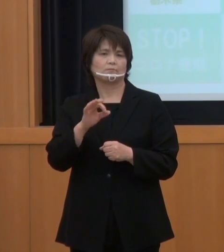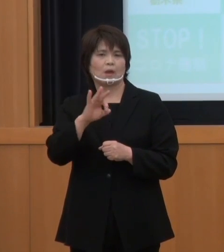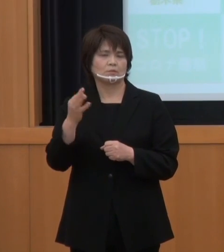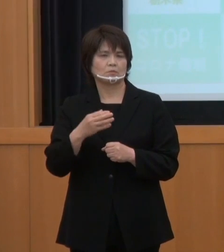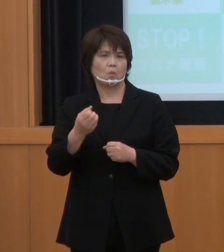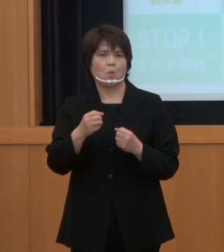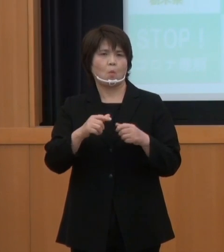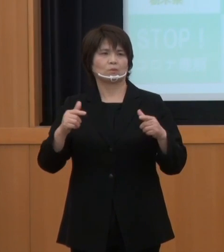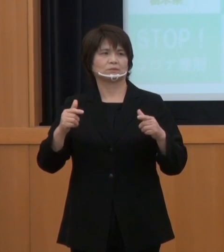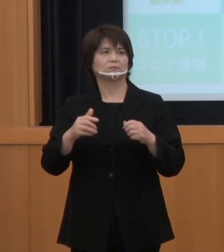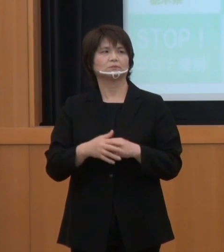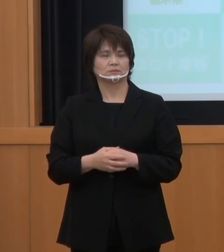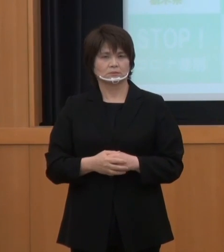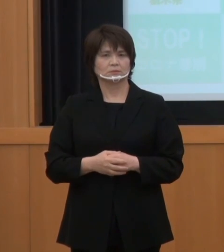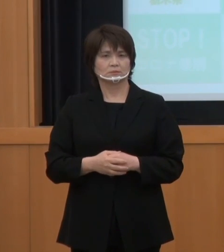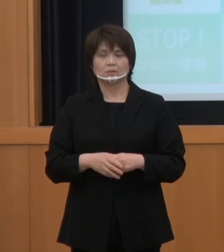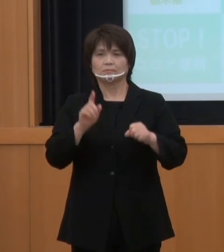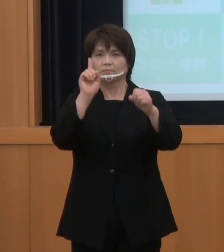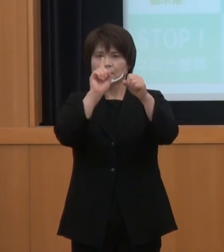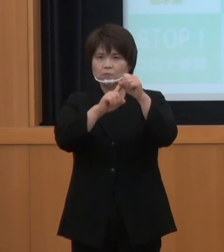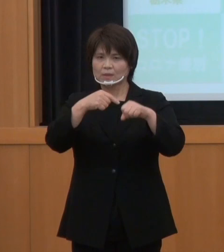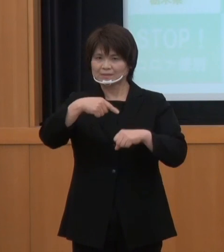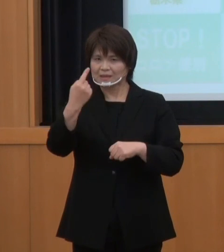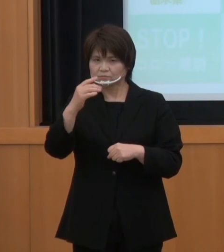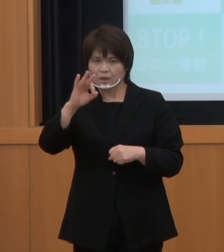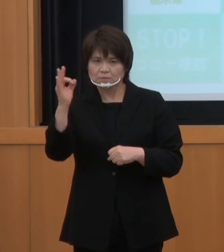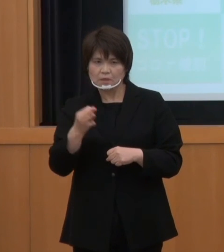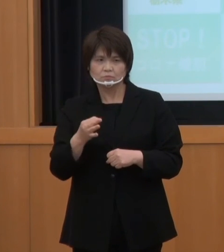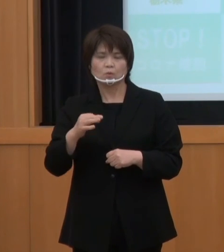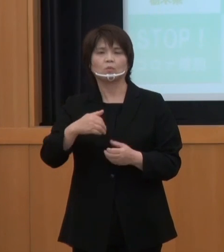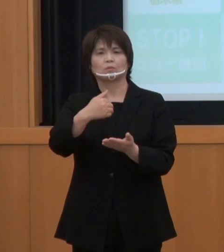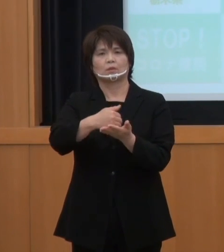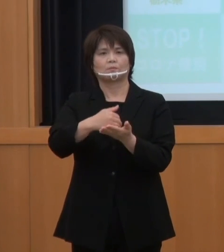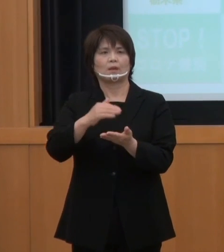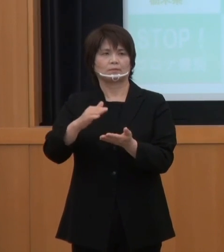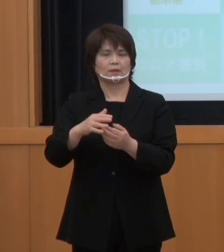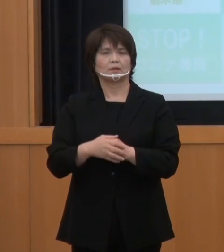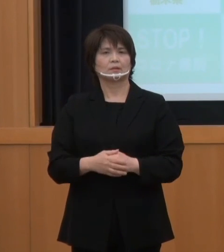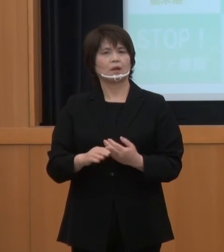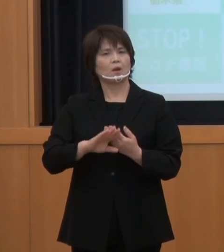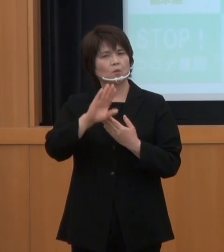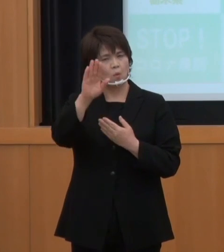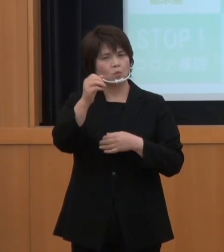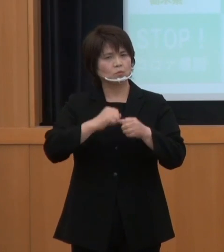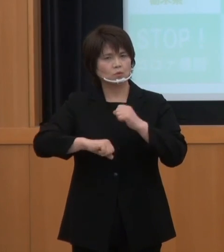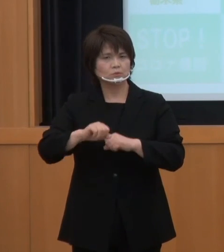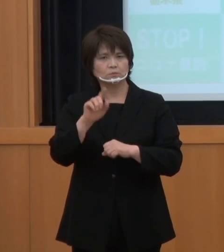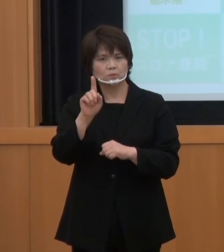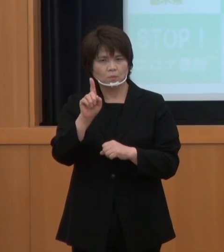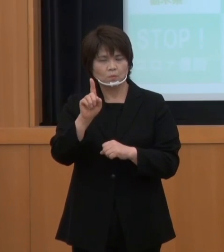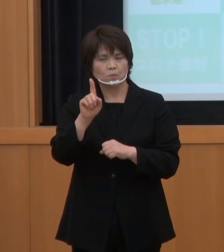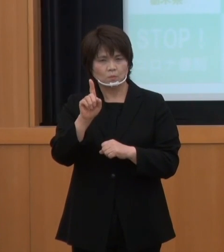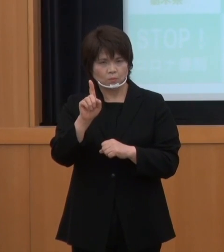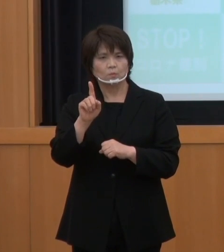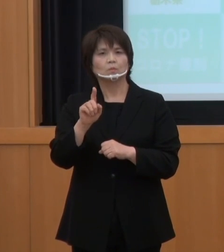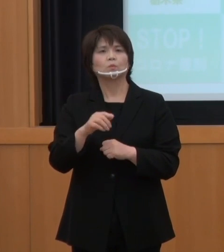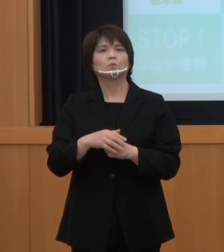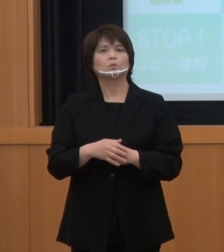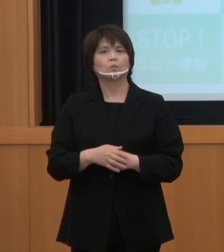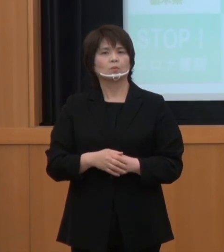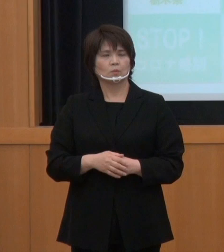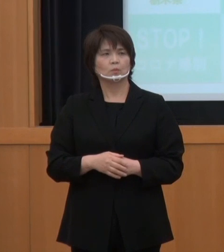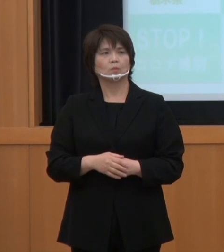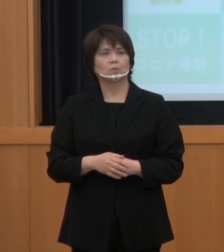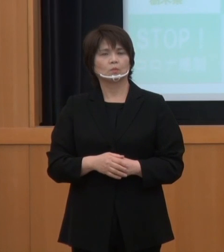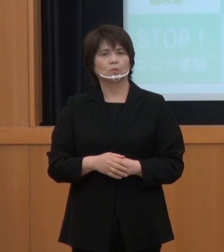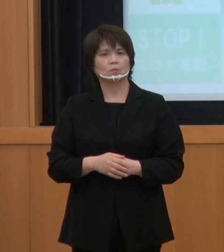と、あと年内の 100% 取得を目指している中で、今後どういった取り組み知事として、取り組まれていきた